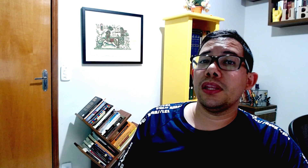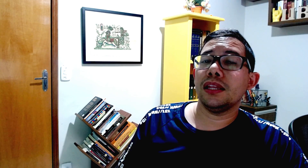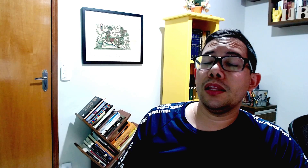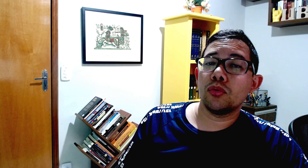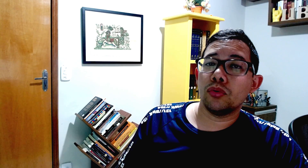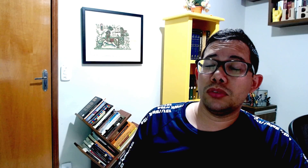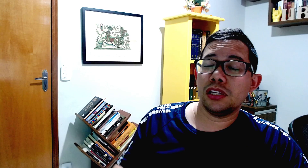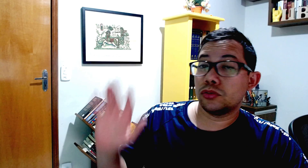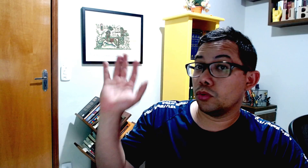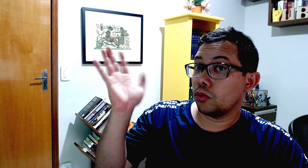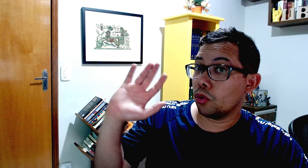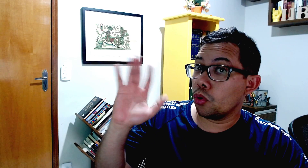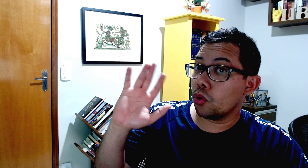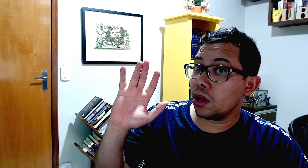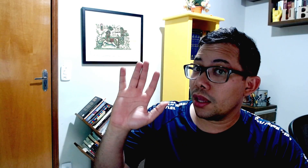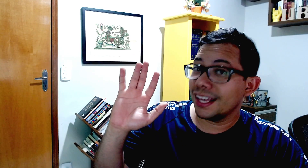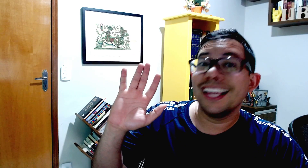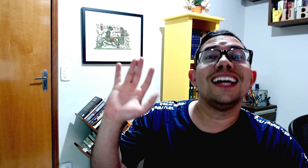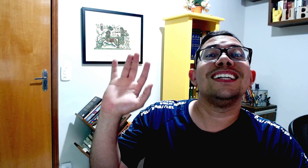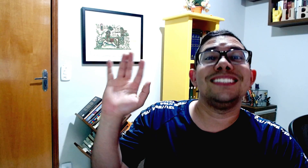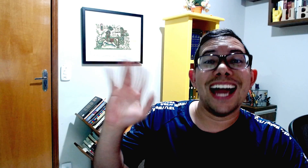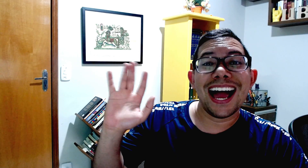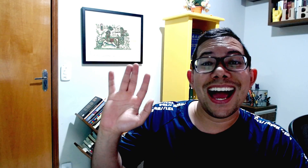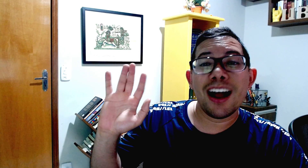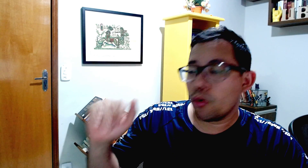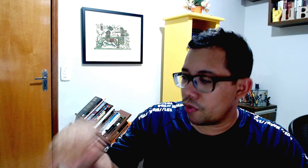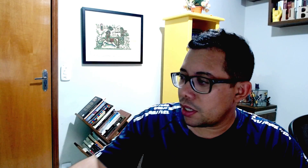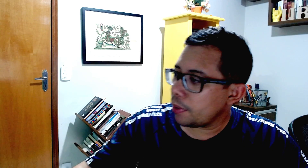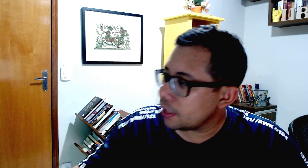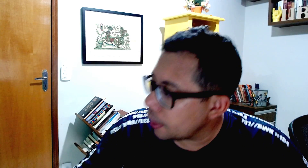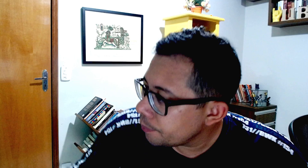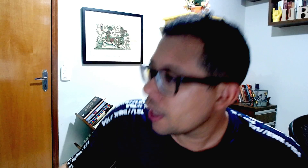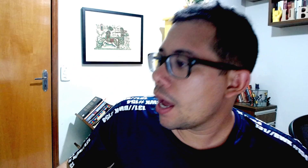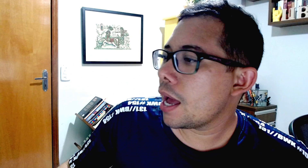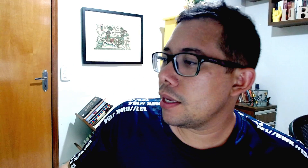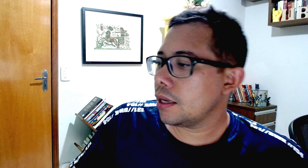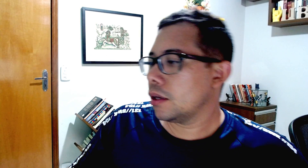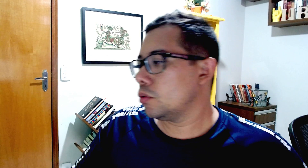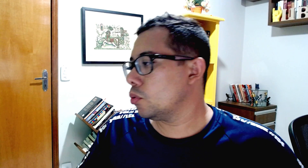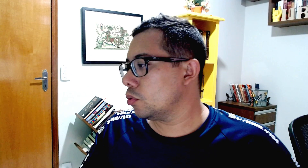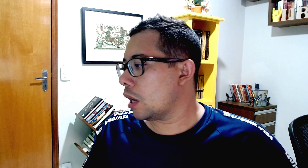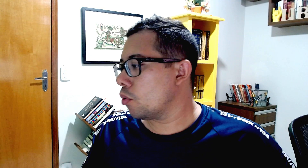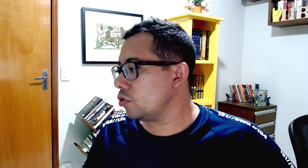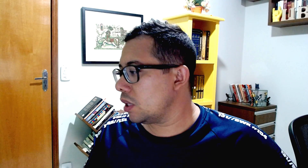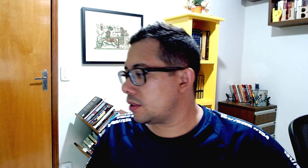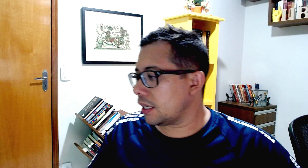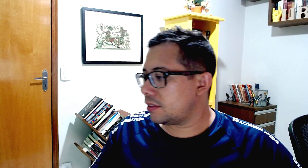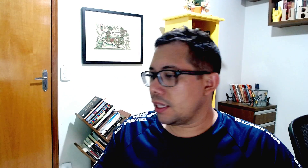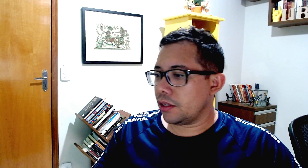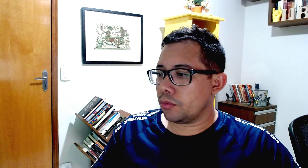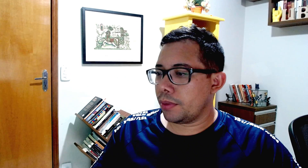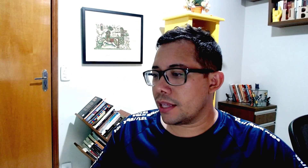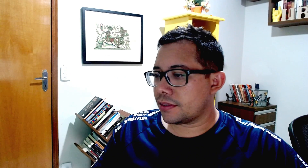compreender o contexto. Oi, tchau. Vai depender aí da onde ele está inserido. Beleza?